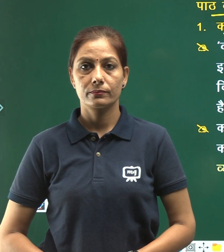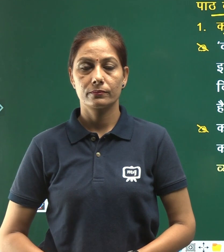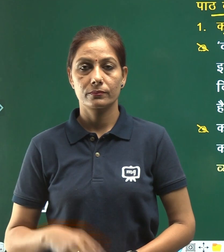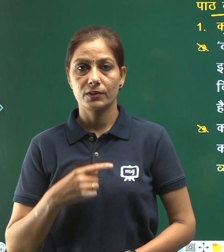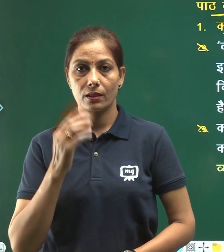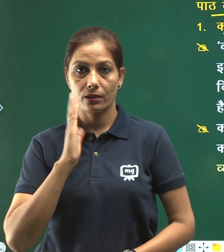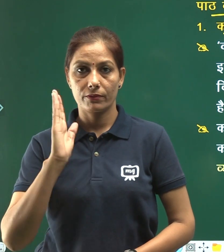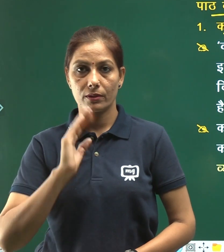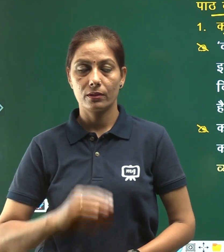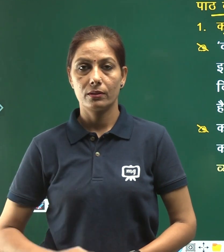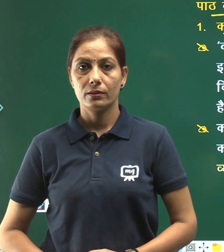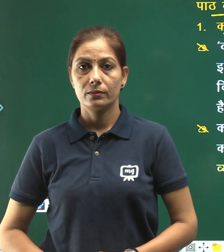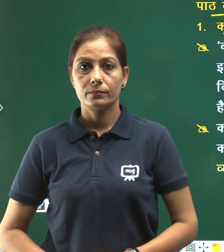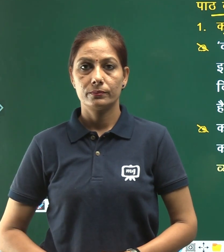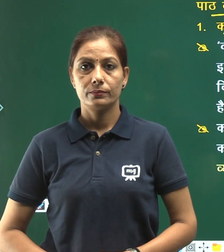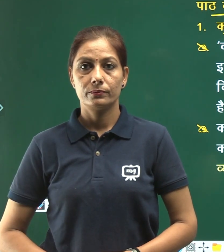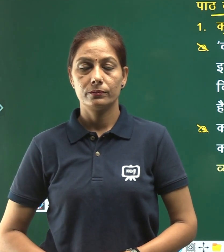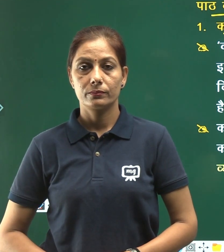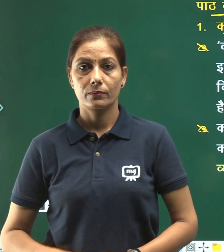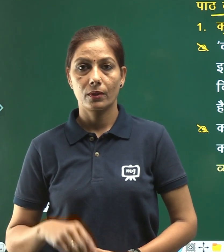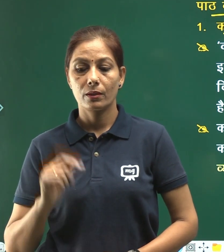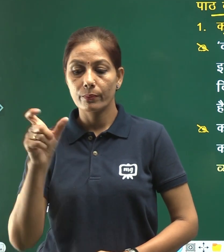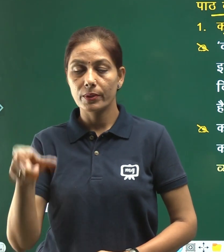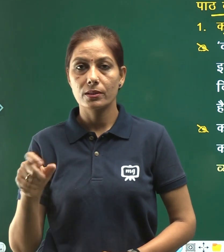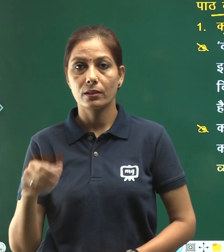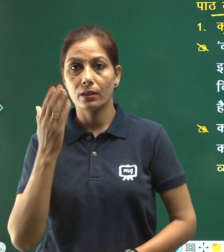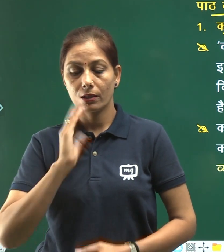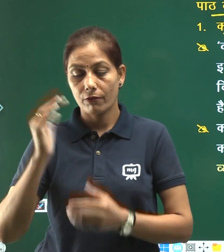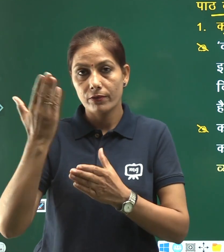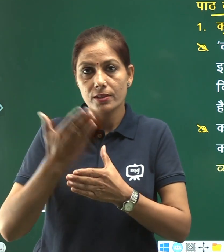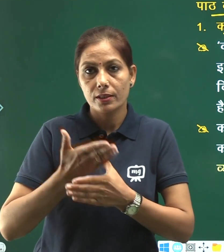यह कविता इनके काव्य संग्रह